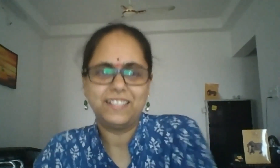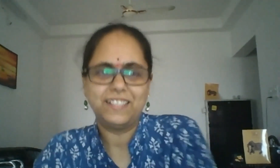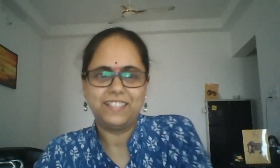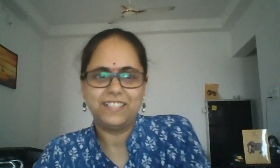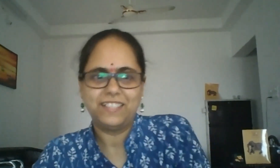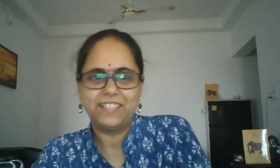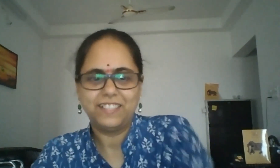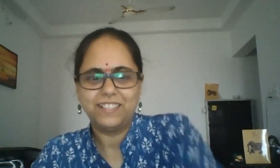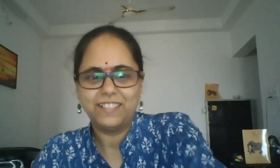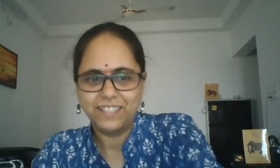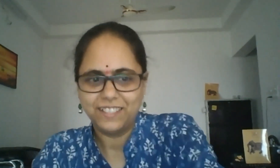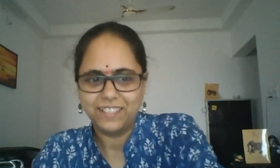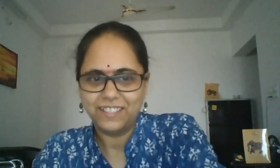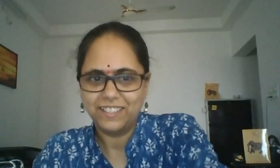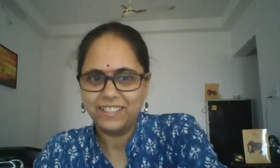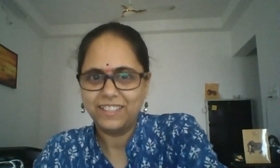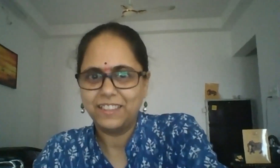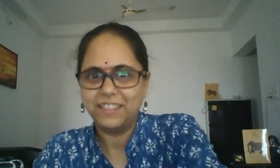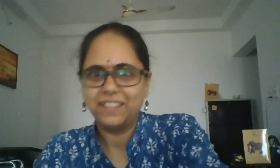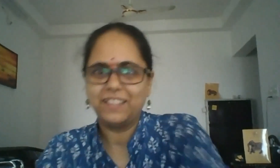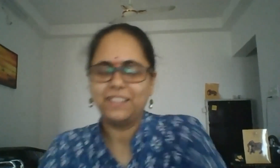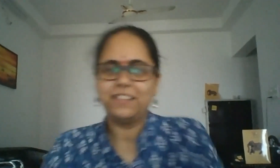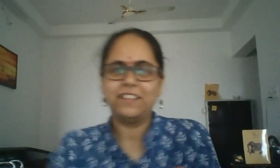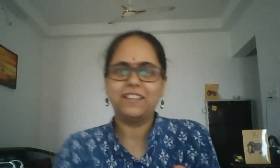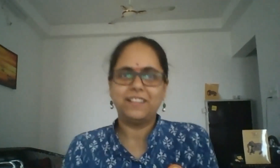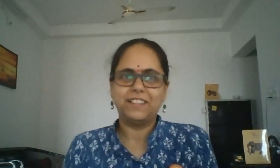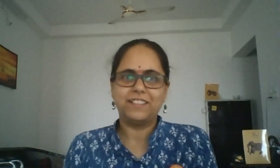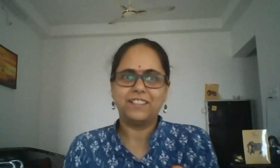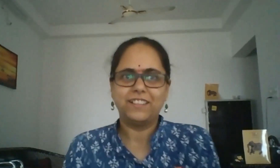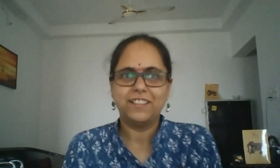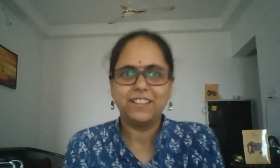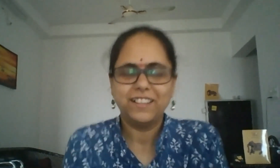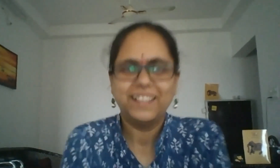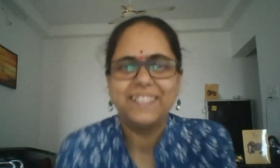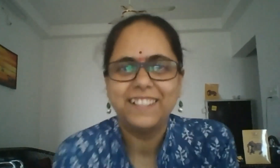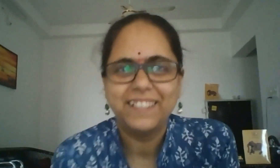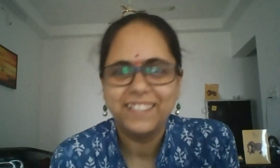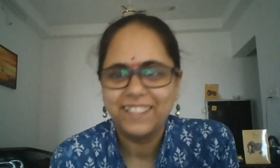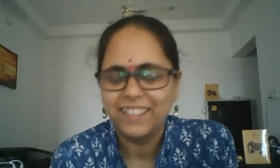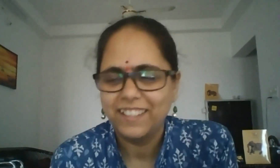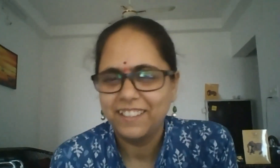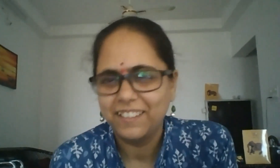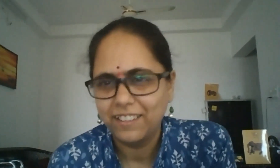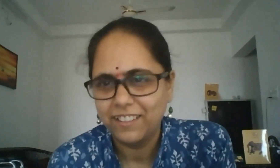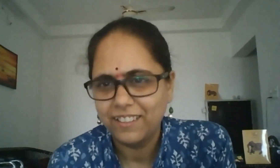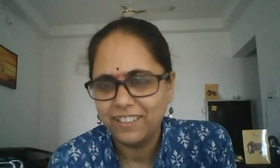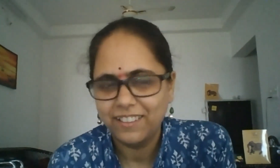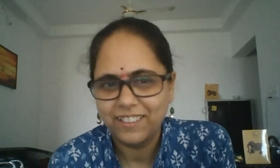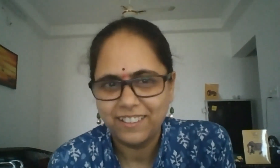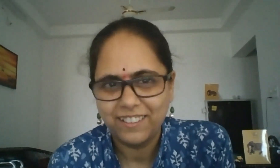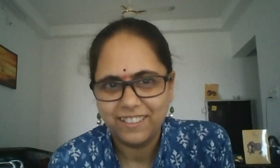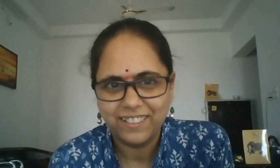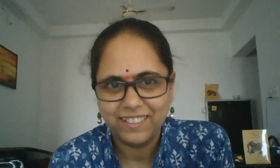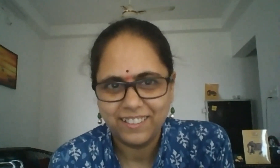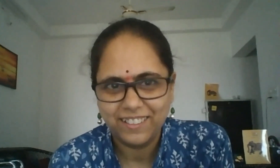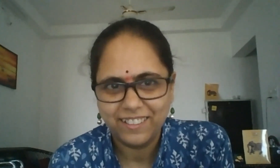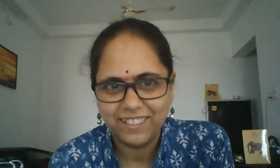Thank you, Prarthana. Wonderful, amazing session. I think all our students would have enjoyed